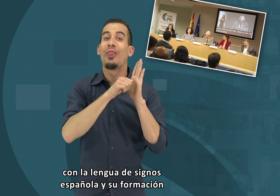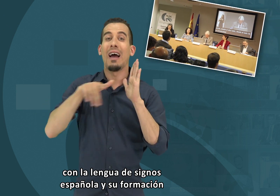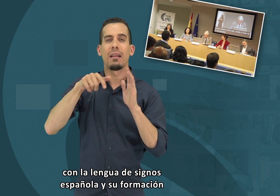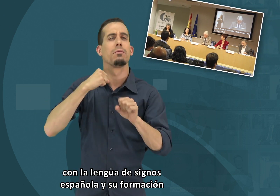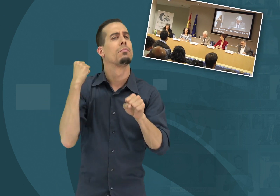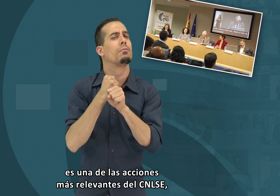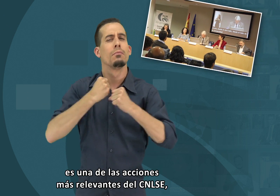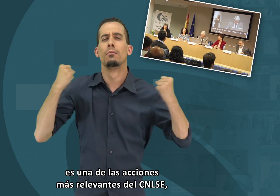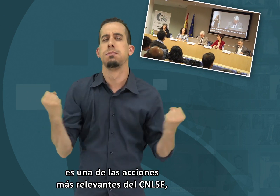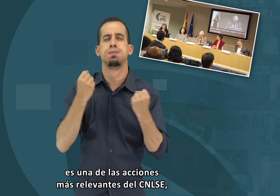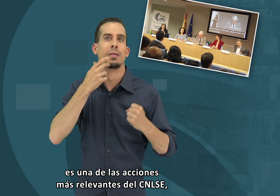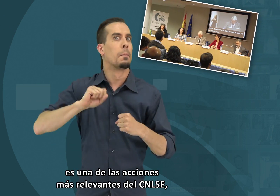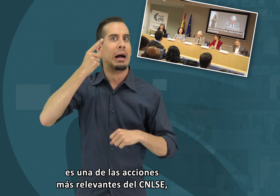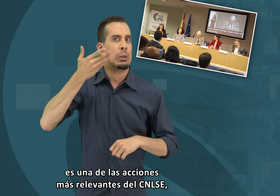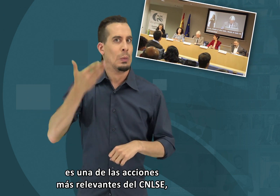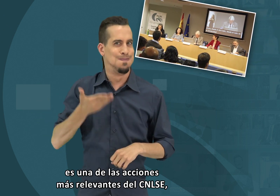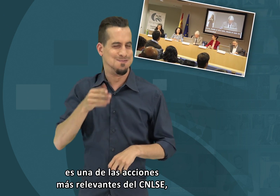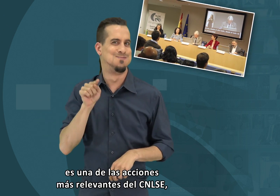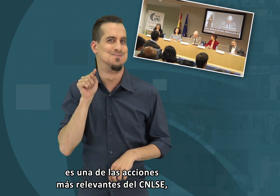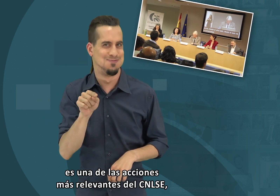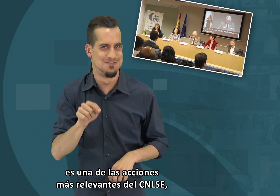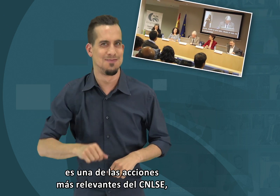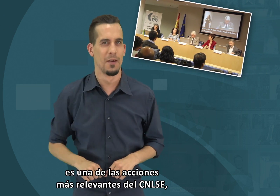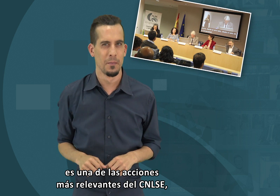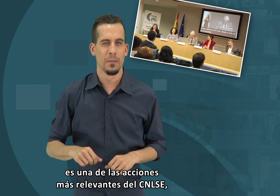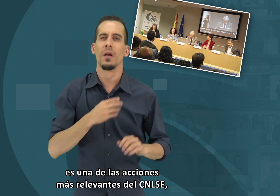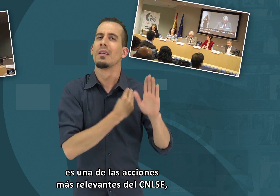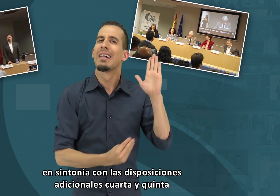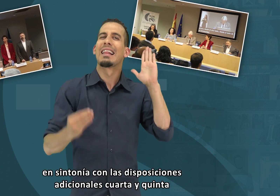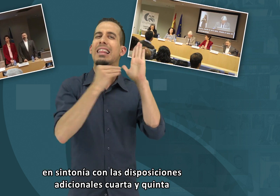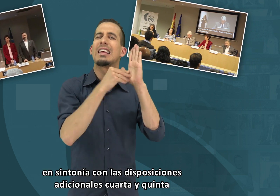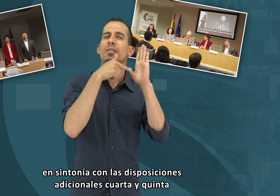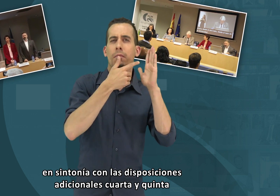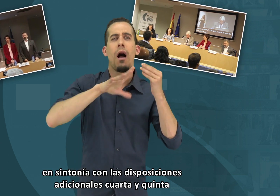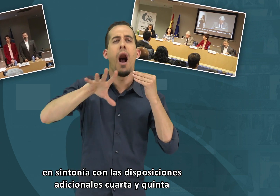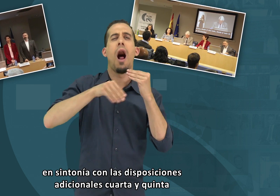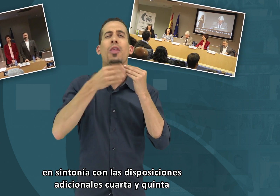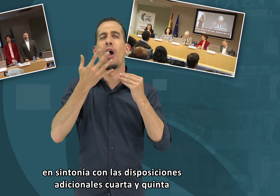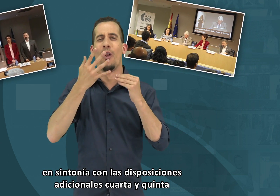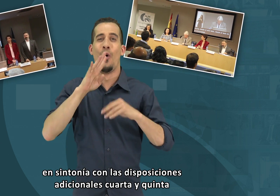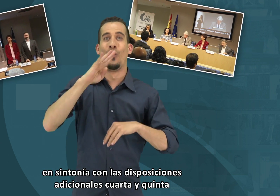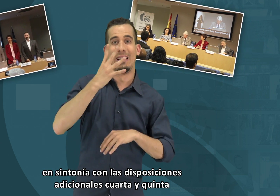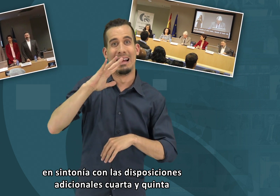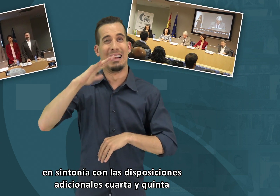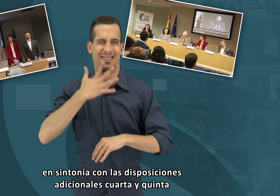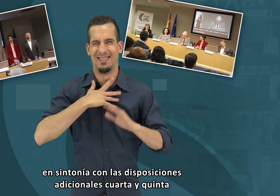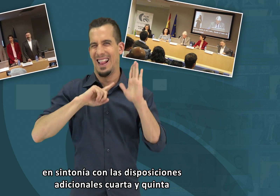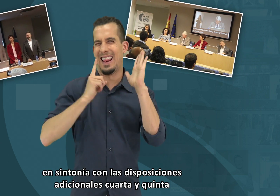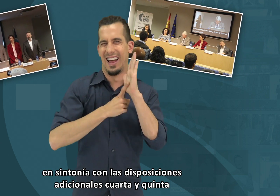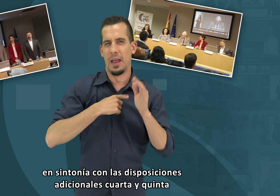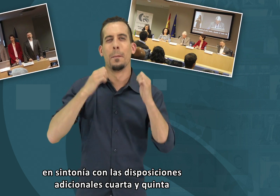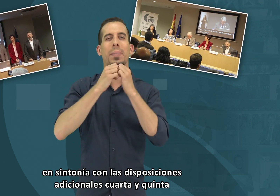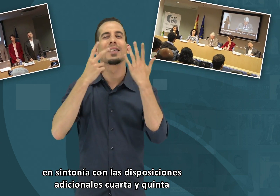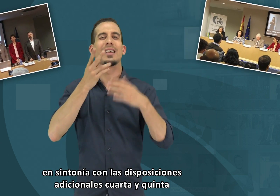las acciones más relevantes del CENELSE, en sintonía con las disposiciones adicionales cuarta y